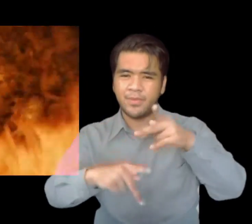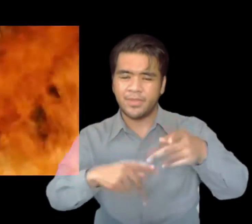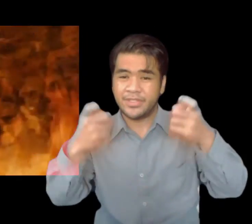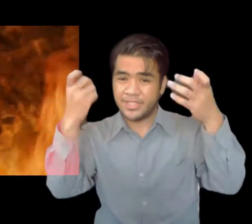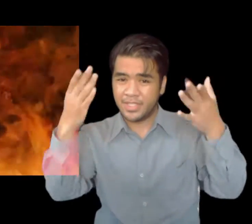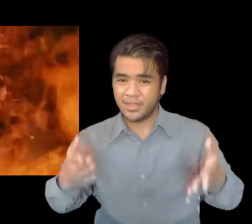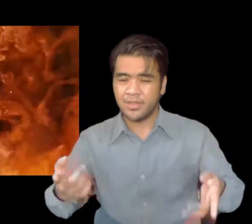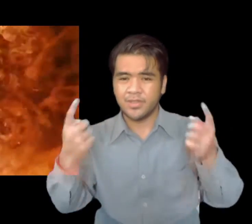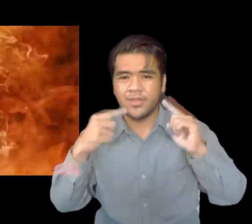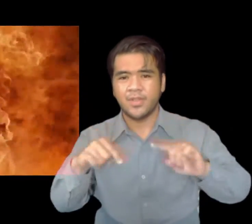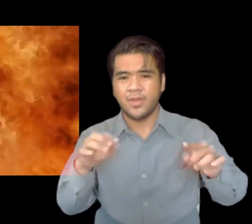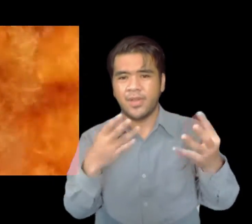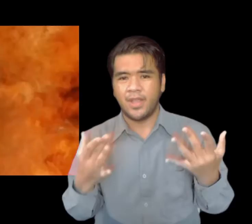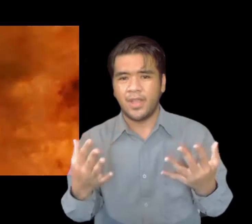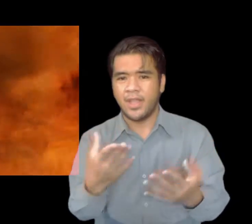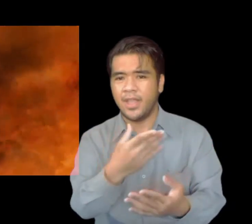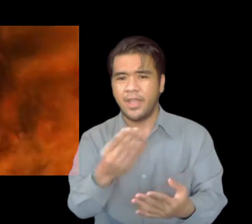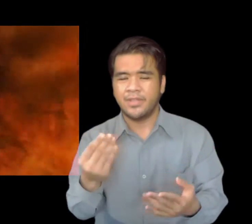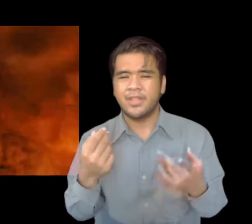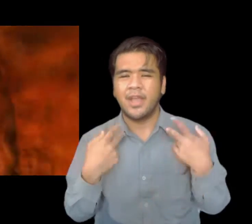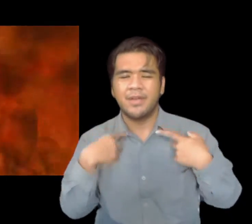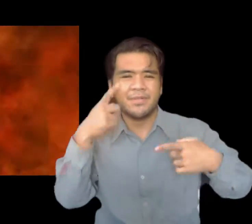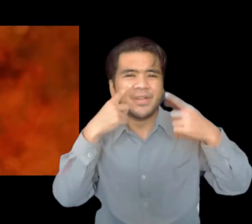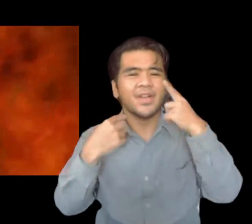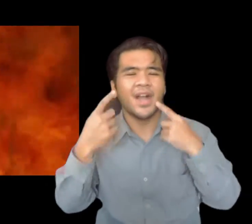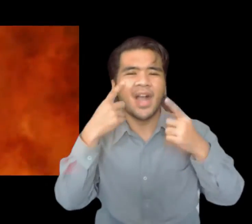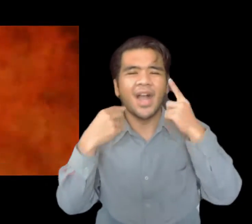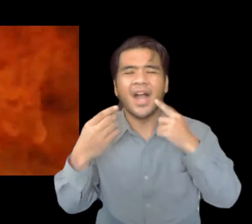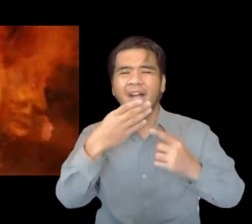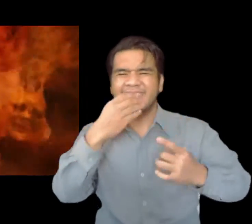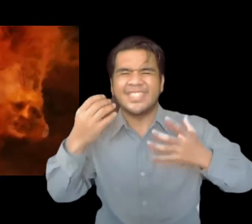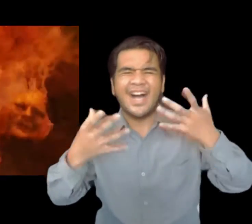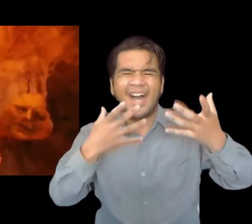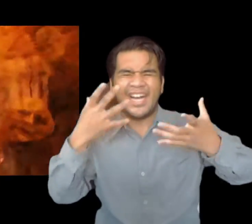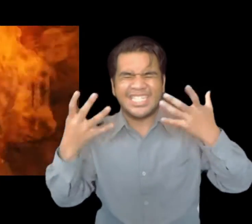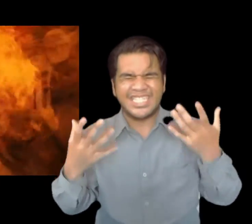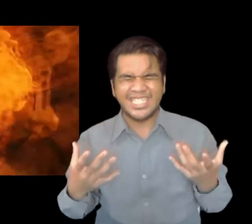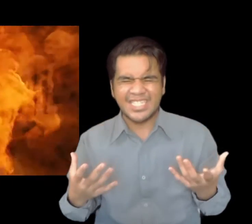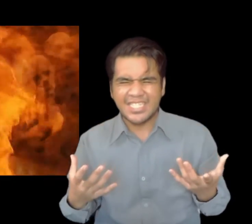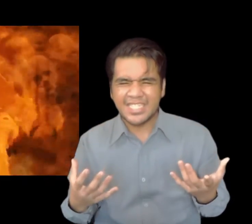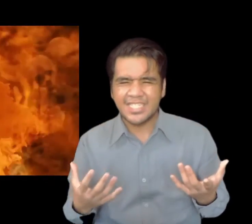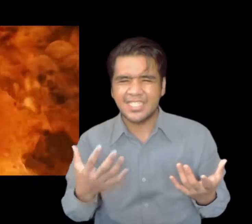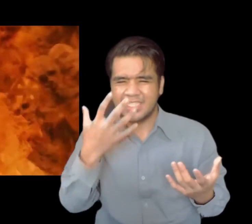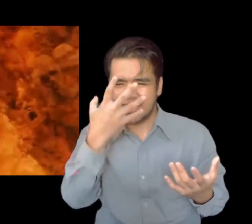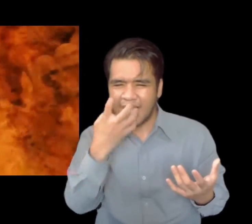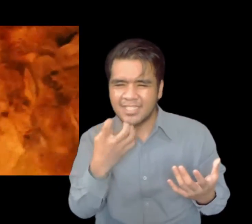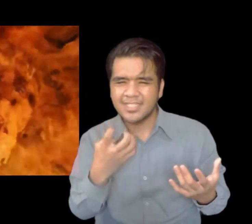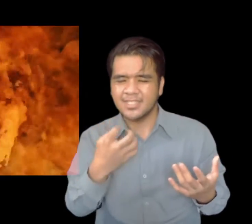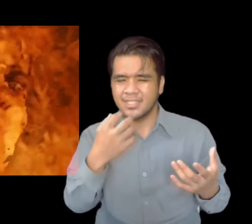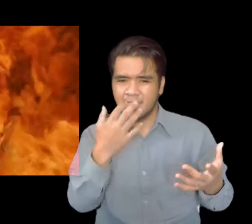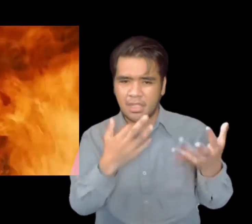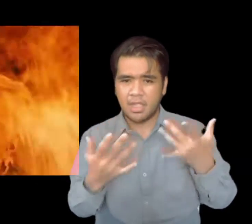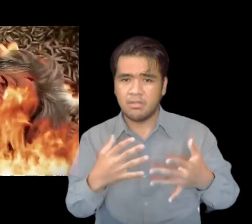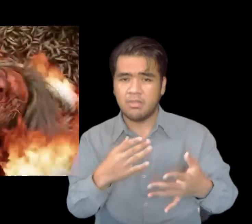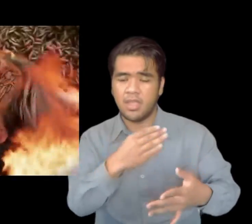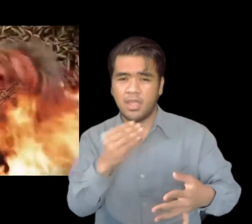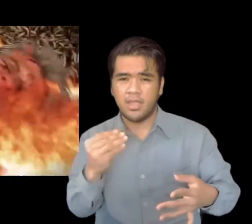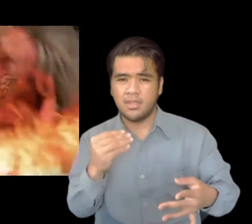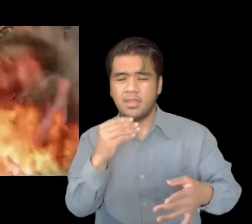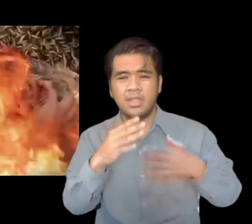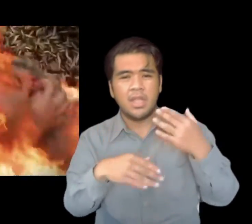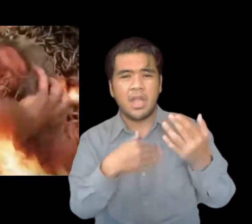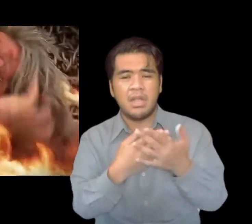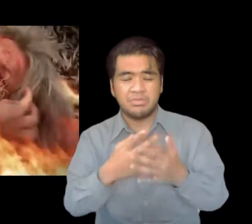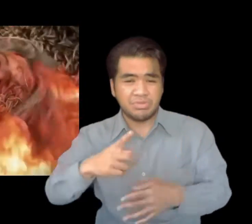saan itatapon ang mga taong makasalanan at doon ay mananangis sila at magngangalit ang kanilang mga ngipin. Doon